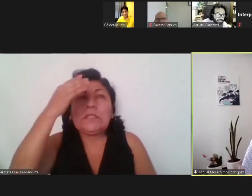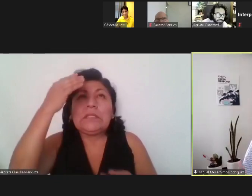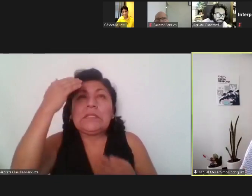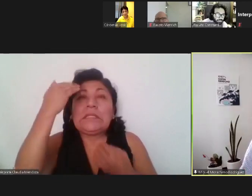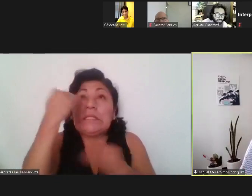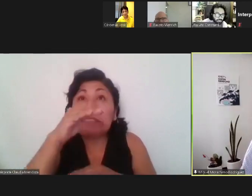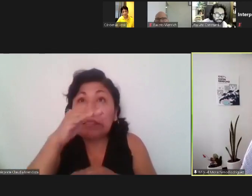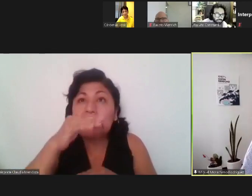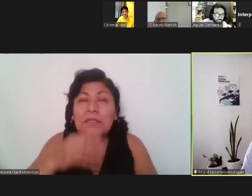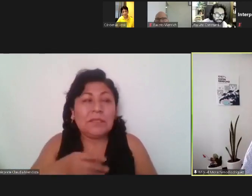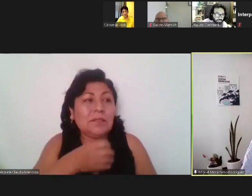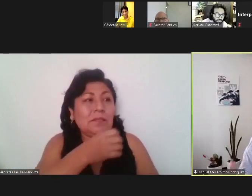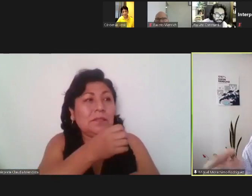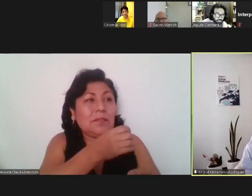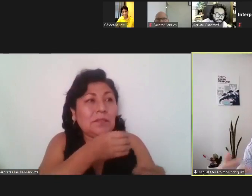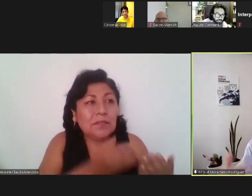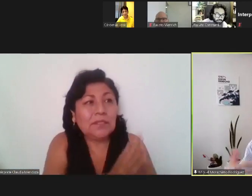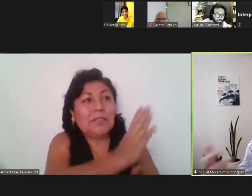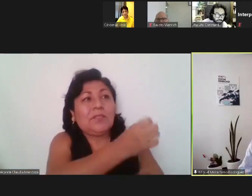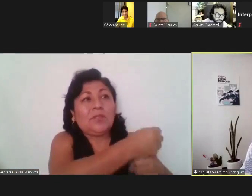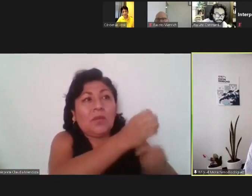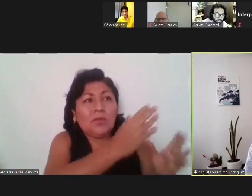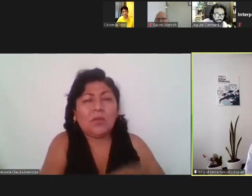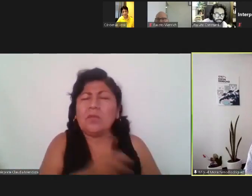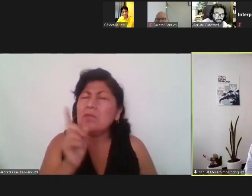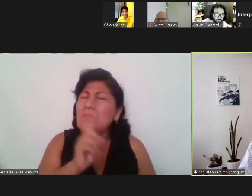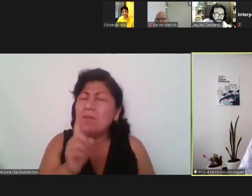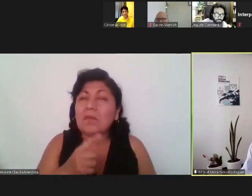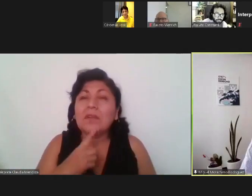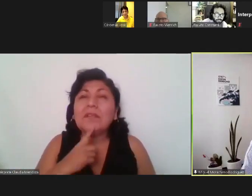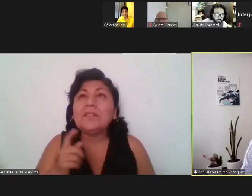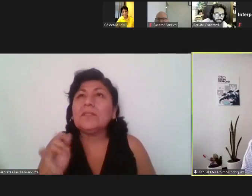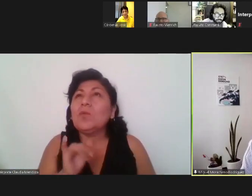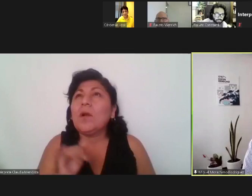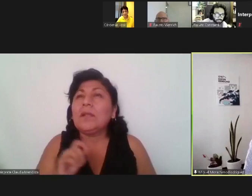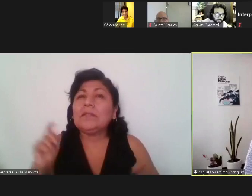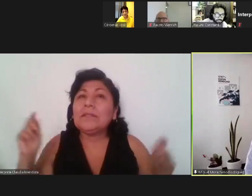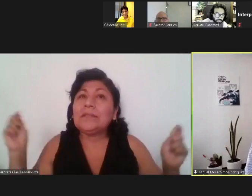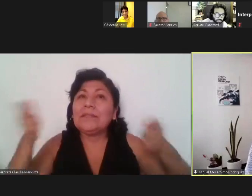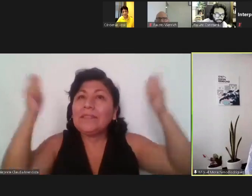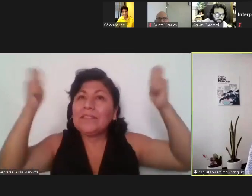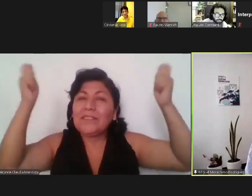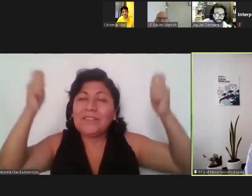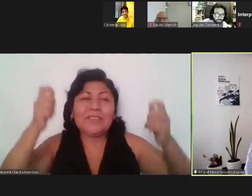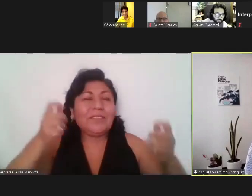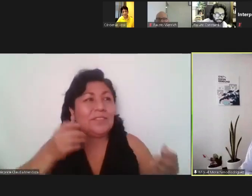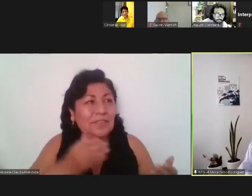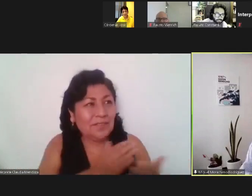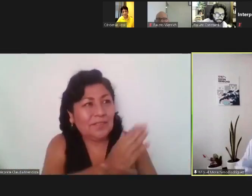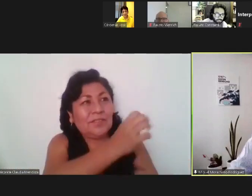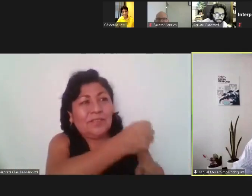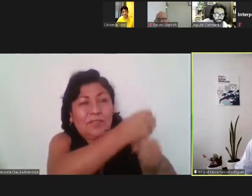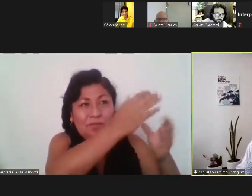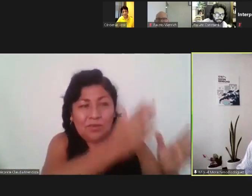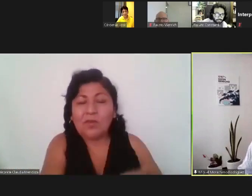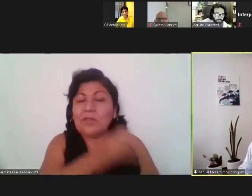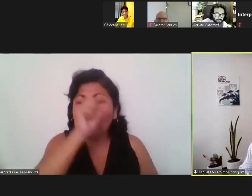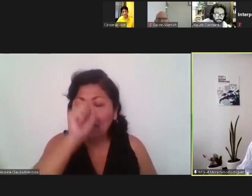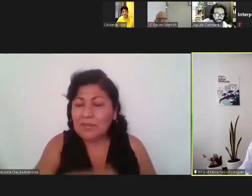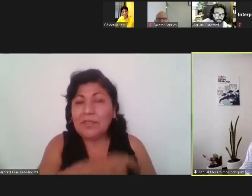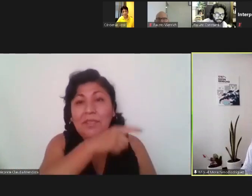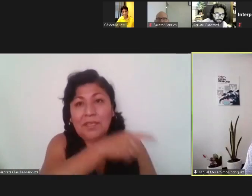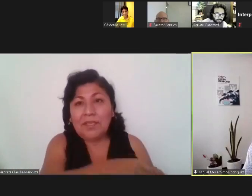De hecho, las licencias Creative Commons son una celebración de los derechos de autor, porque es gracias al sistema de derechos de autor que los autores tienen